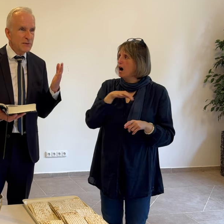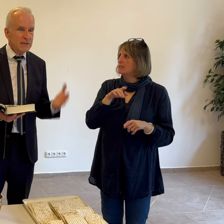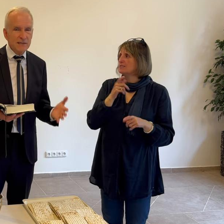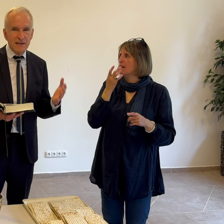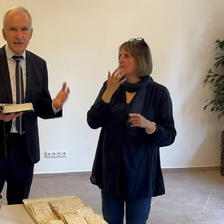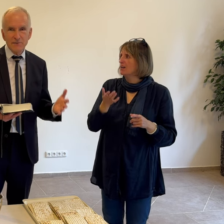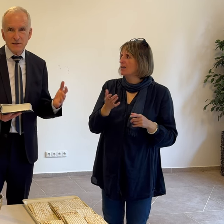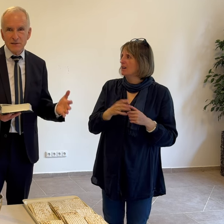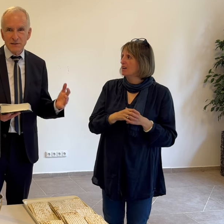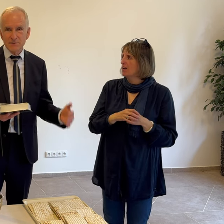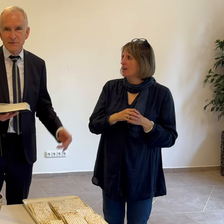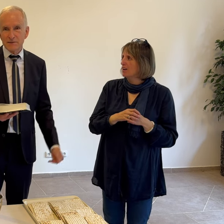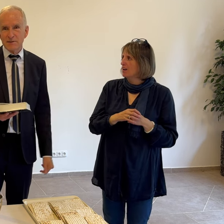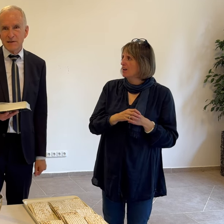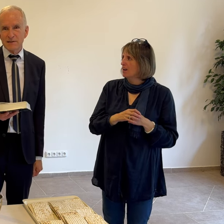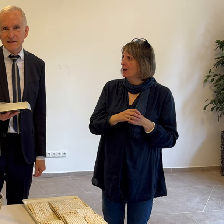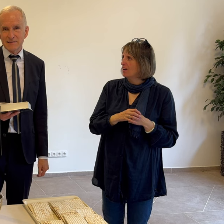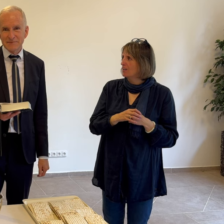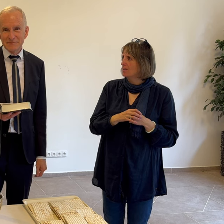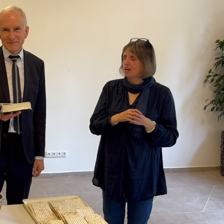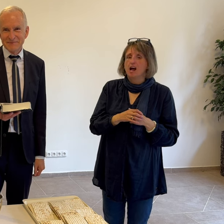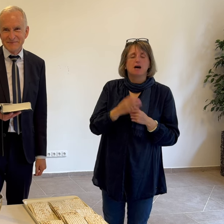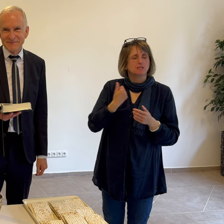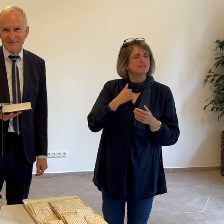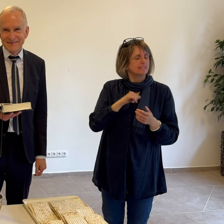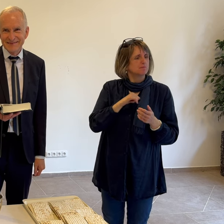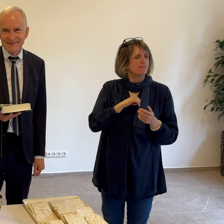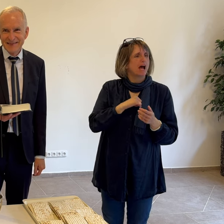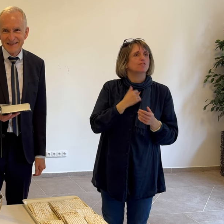páně vždycky je nejvíc členů ve shromáždění